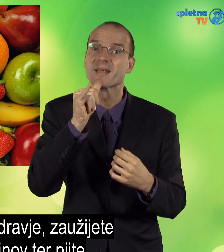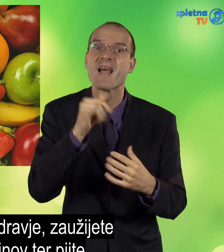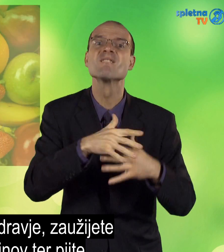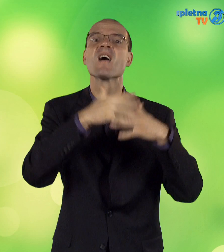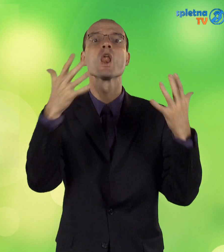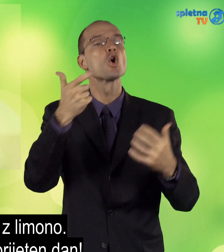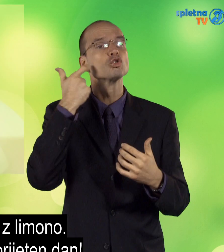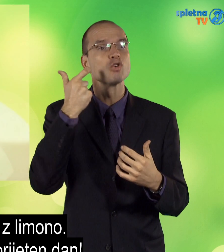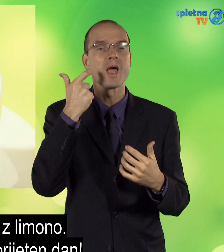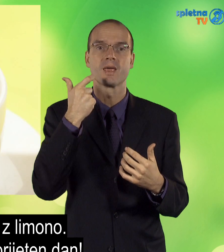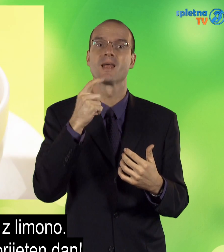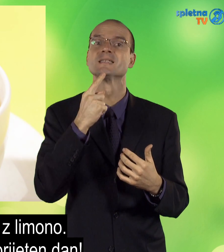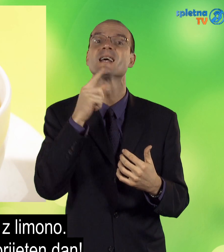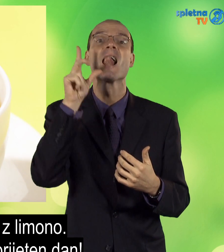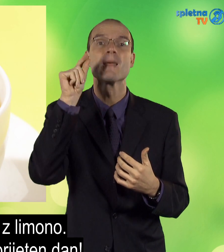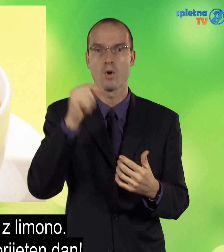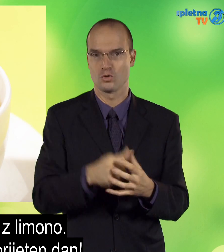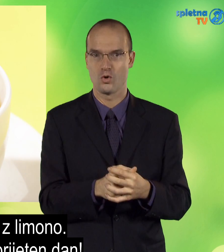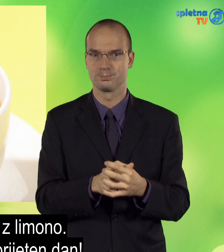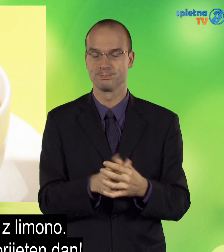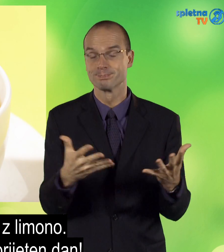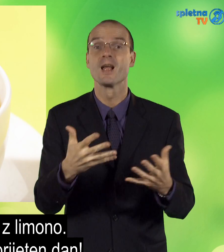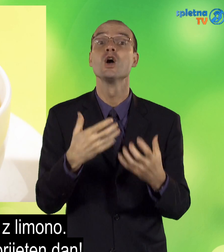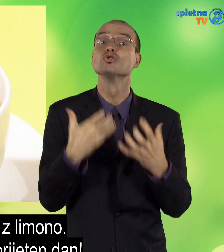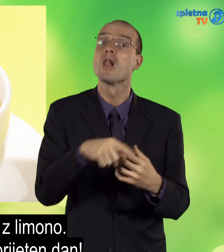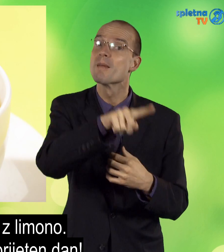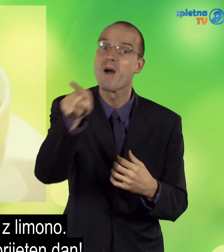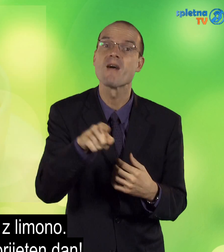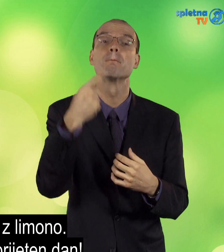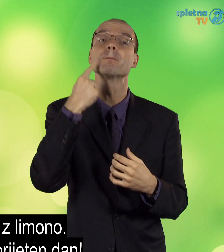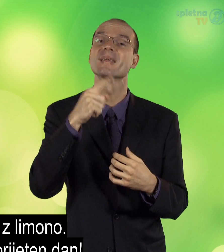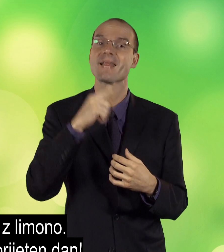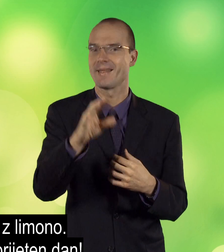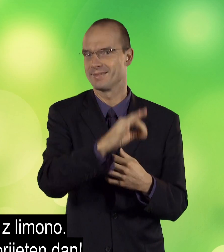Želimo vam prijeten dan.